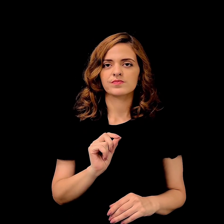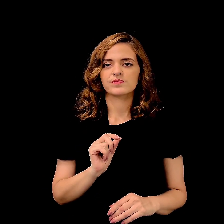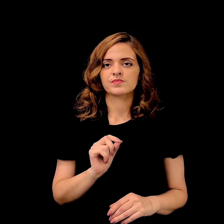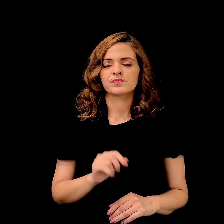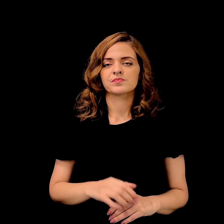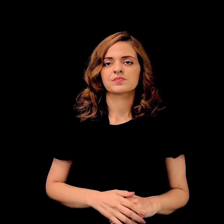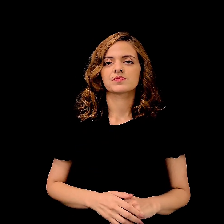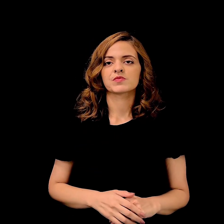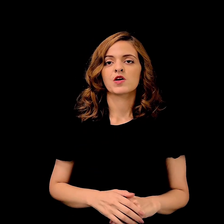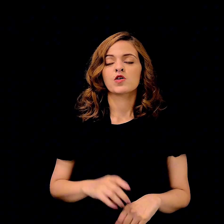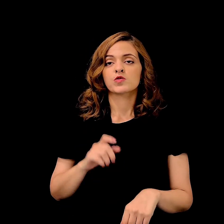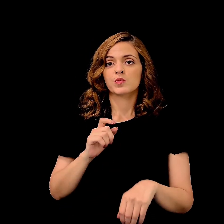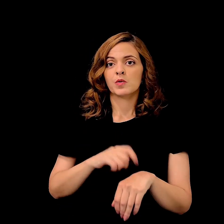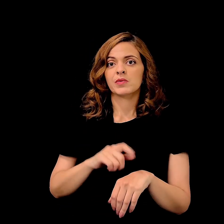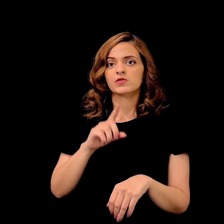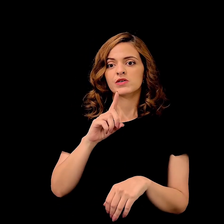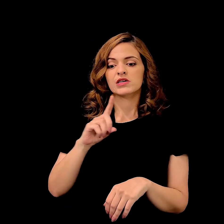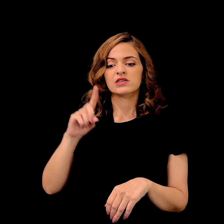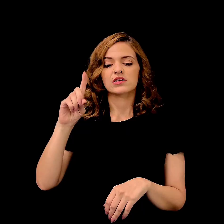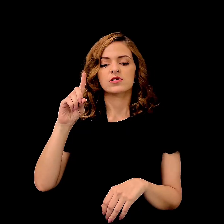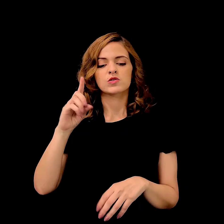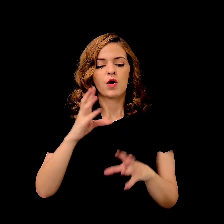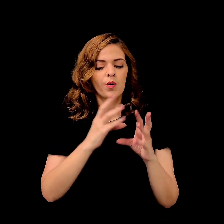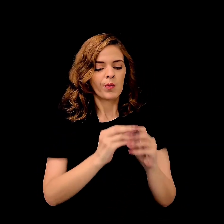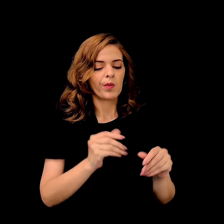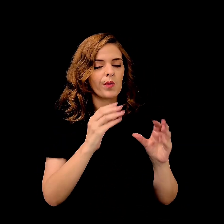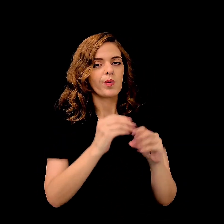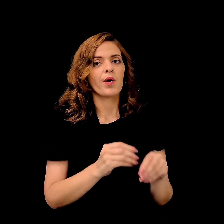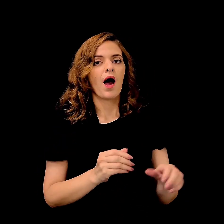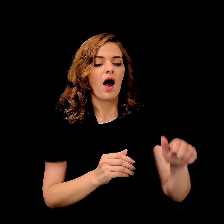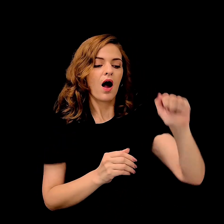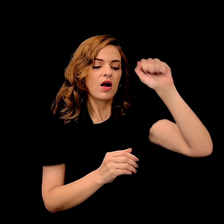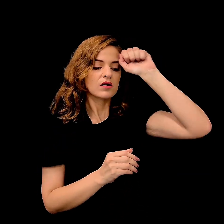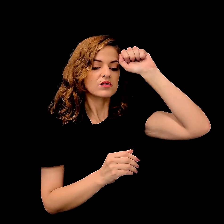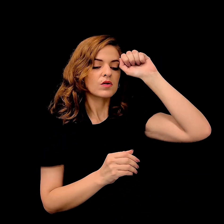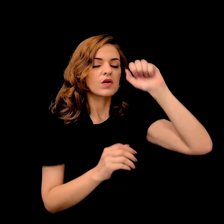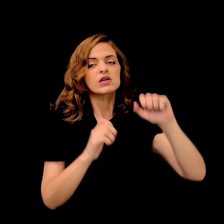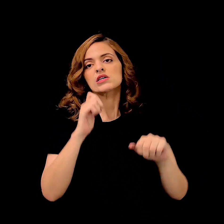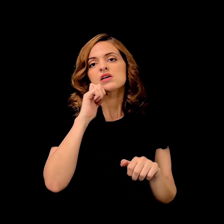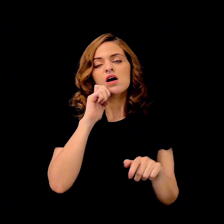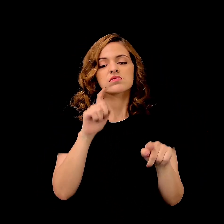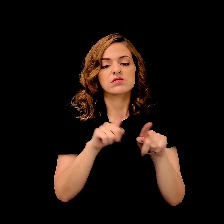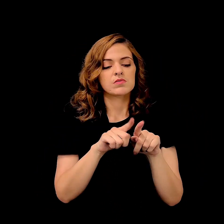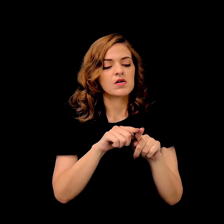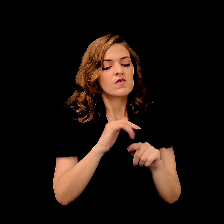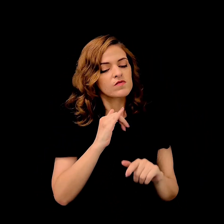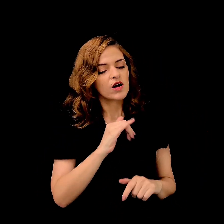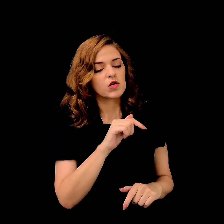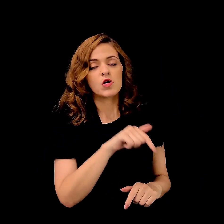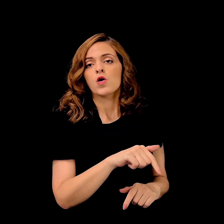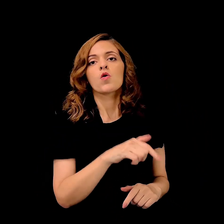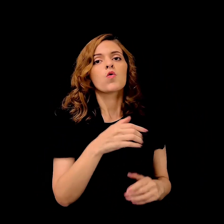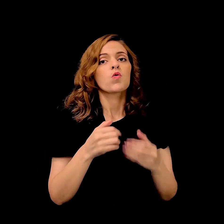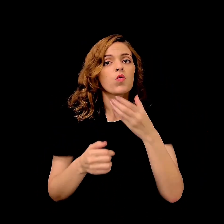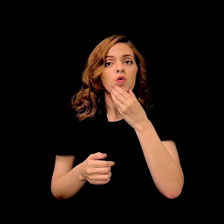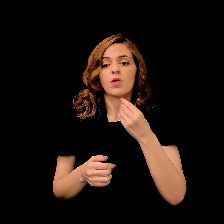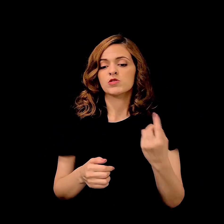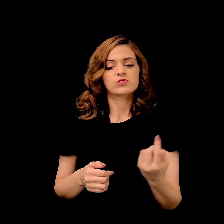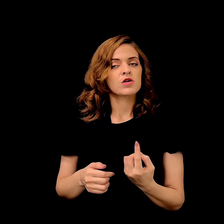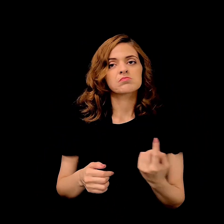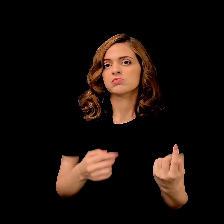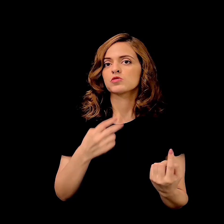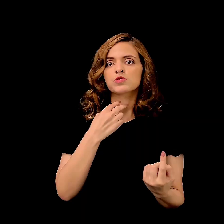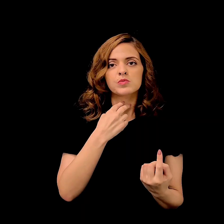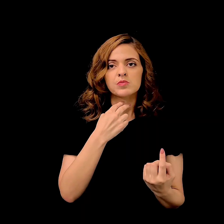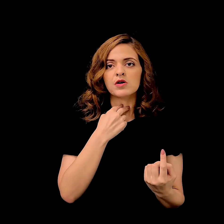fez Adão, ele fez a Eva, ele disse, não é bom que o homem esteja só. E aí ele fez a Eva e